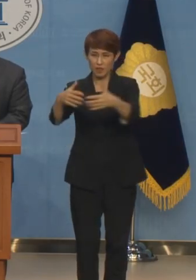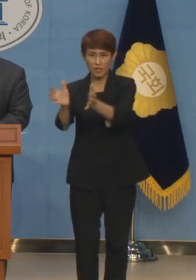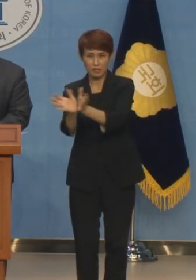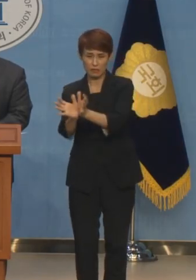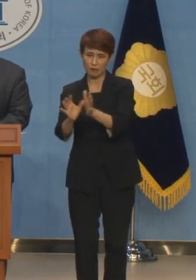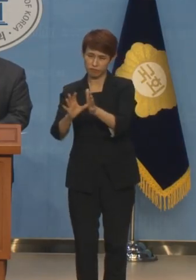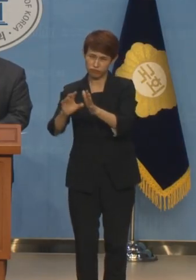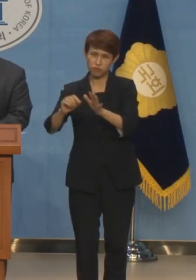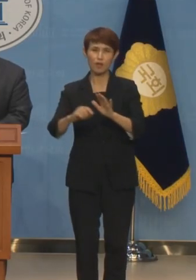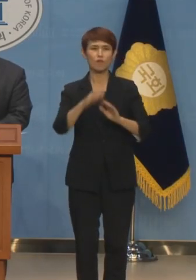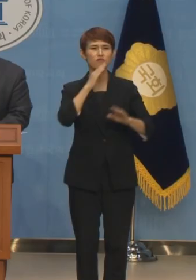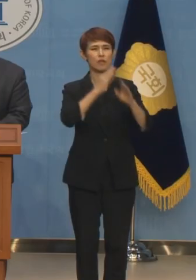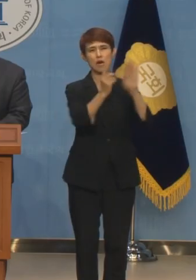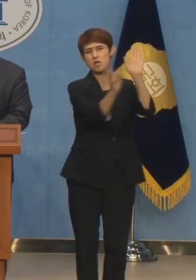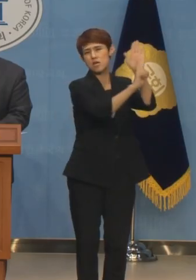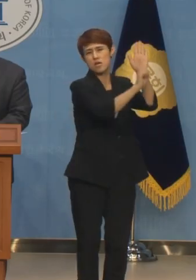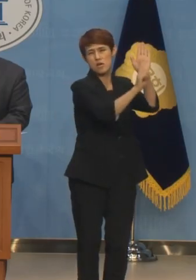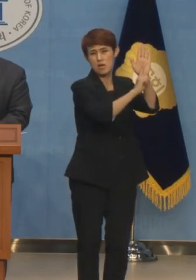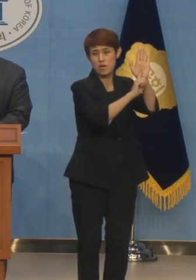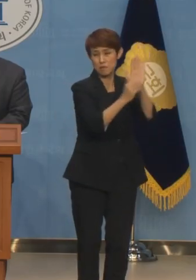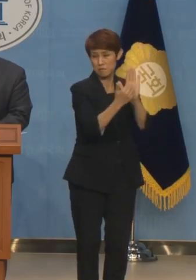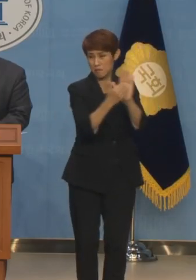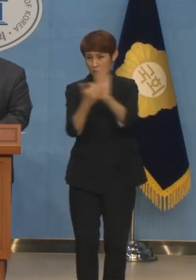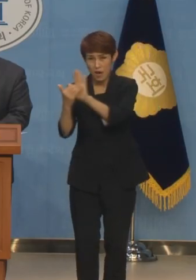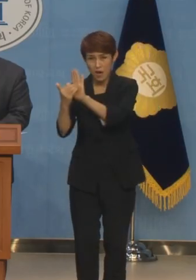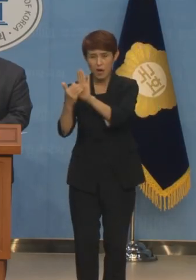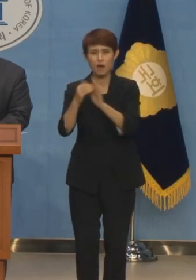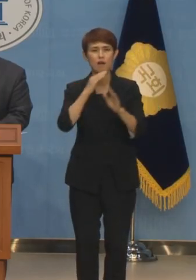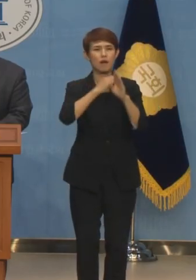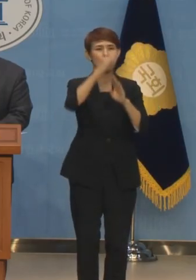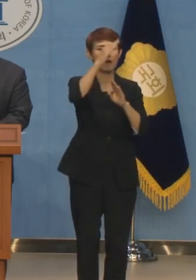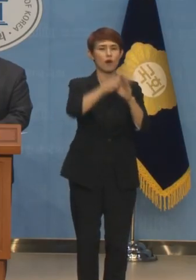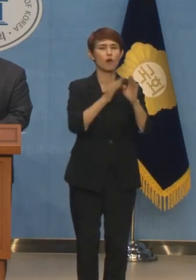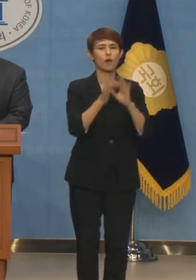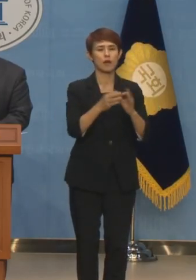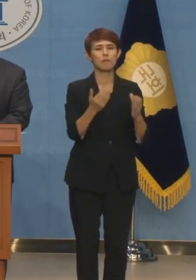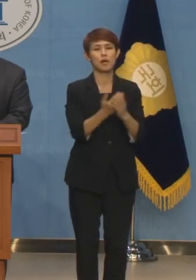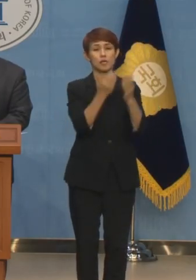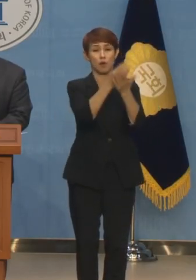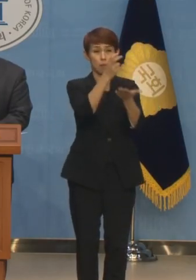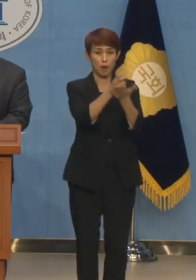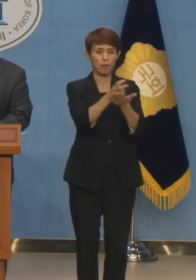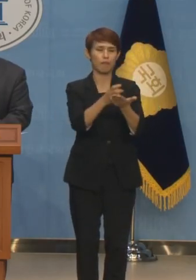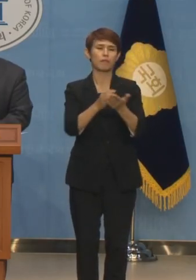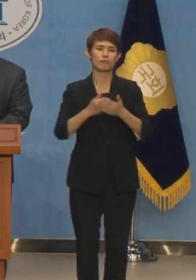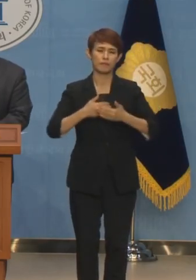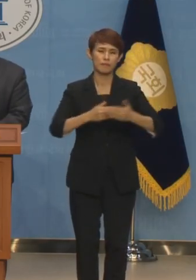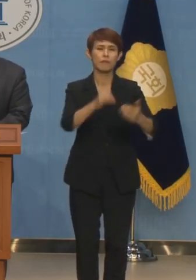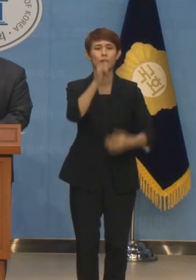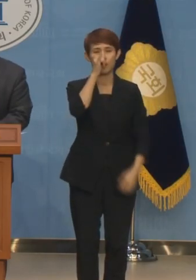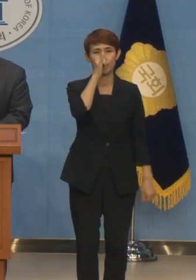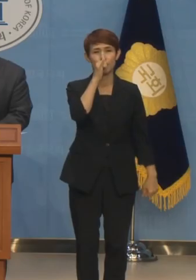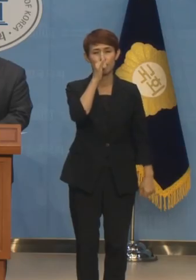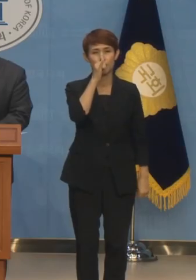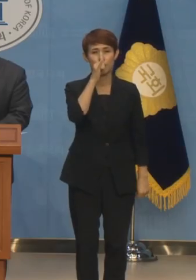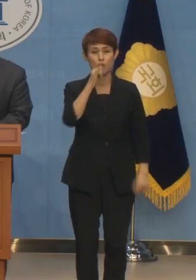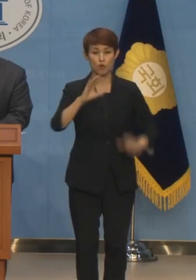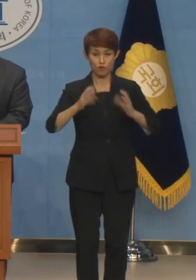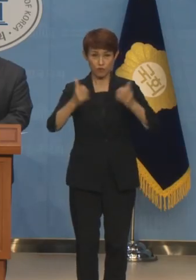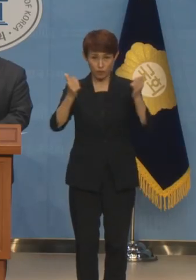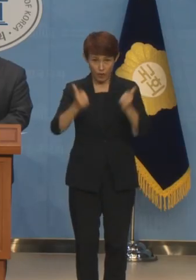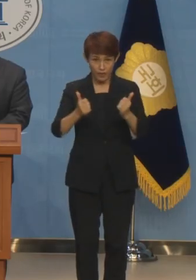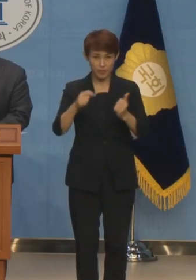무분별한 대북전단 살포를 막을 수 있는 남북관계발전법 개정안이 최근 발의되었습니다. 국회는